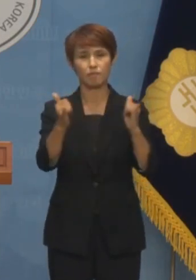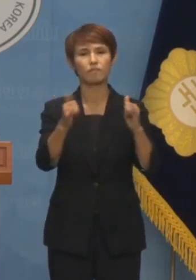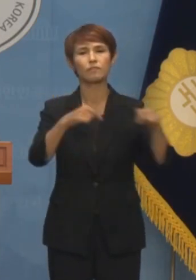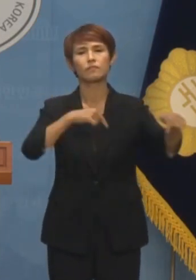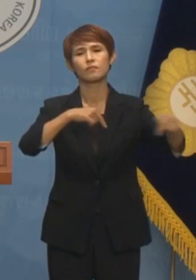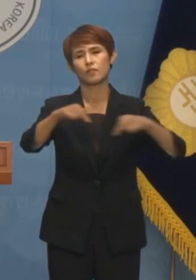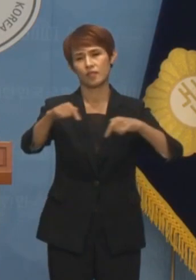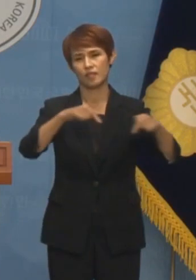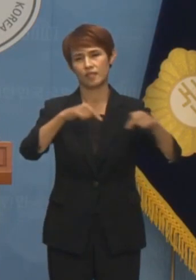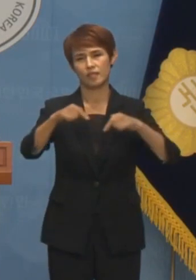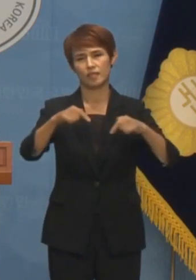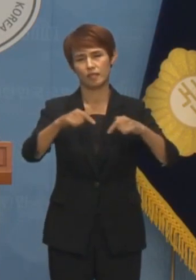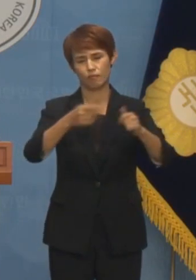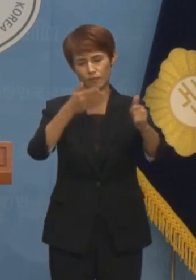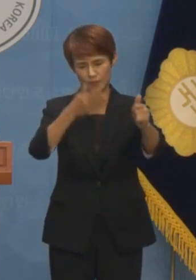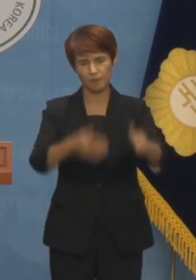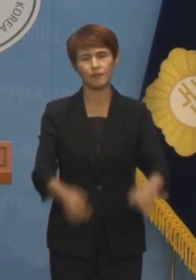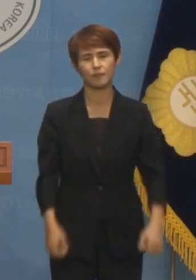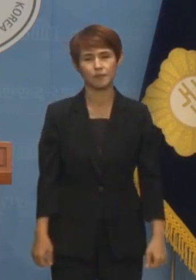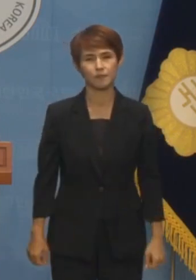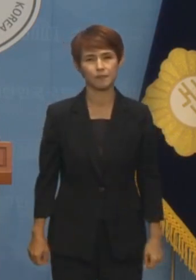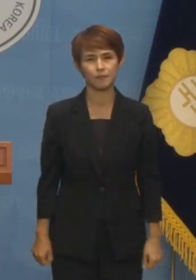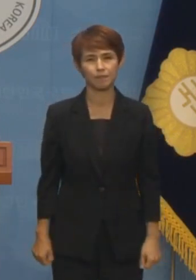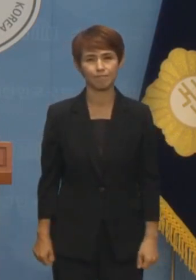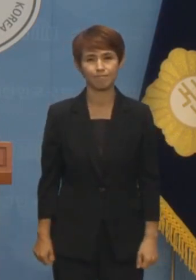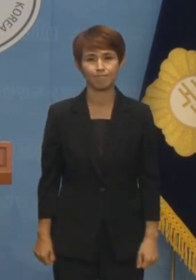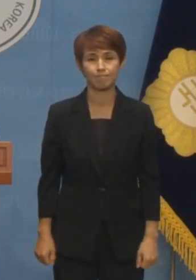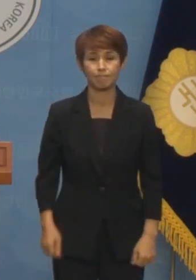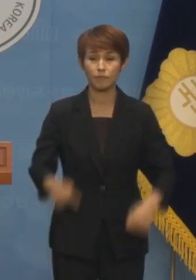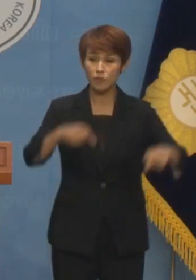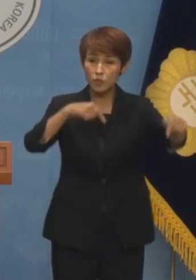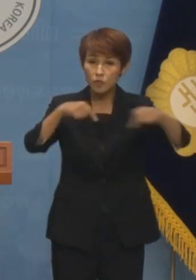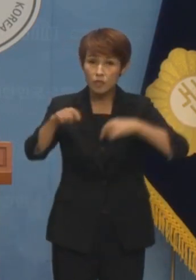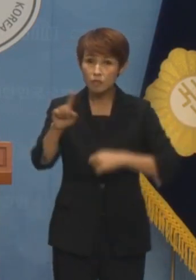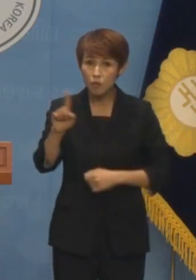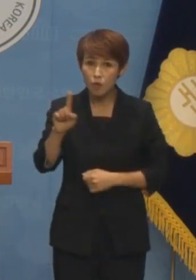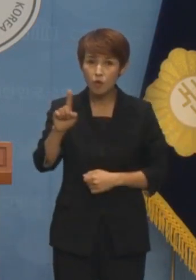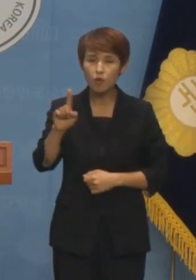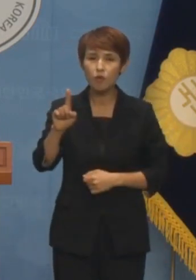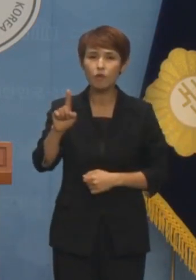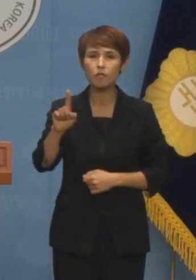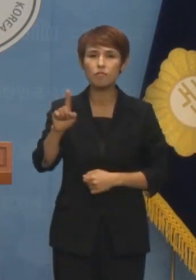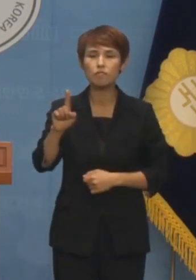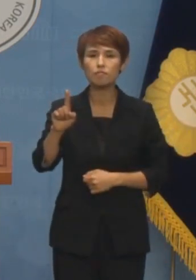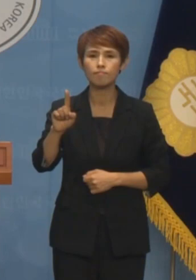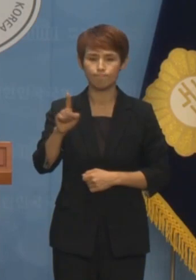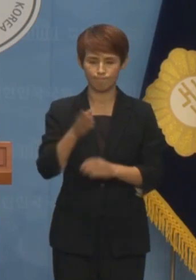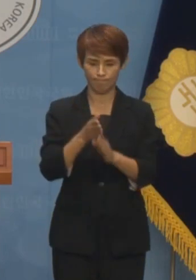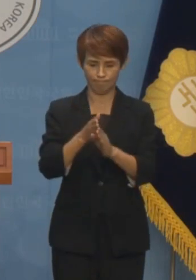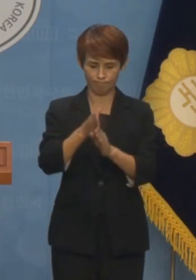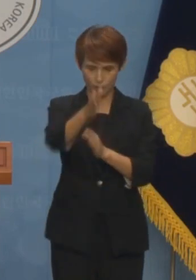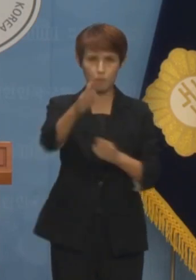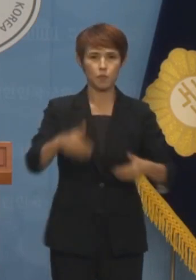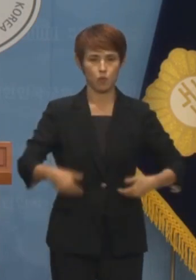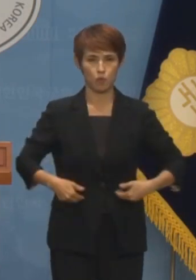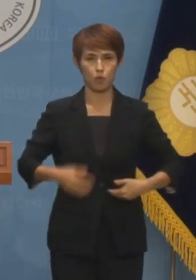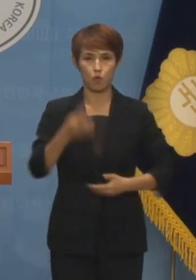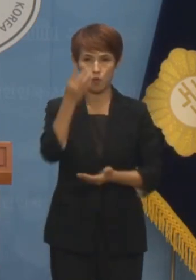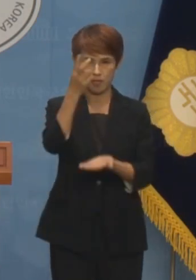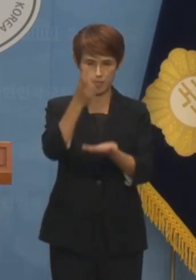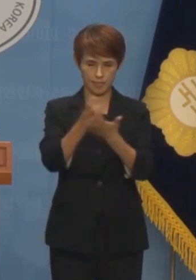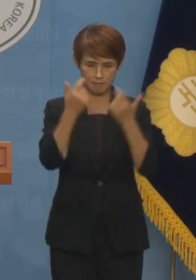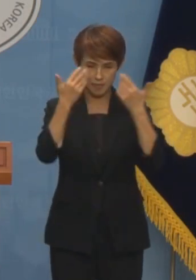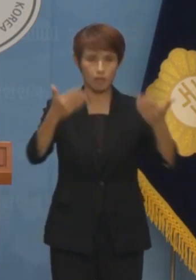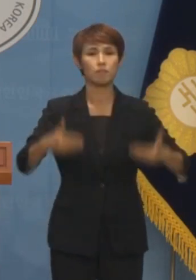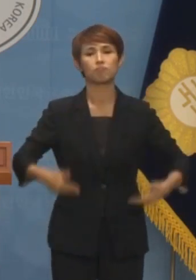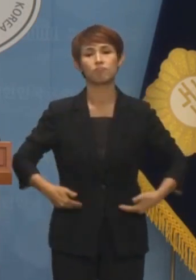정치를 간곡히 부탁드립니다. 정치는 정도의 길을 가야 하고 원칙이 분명해야